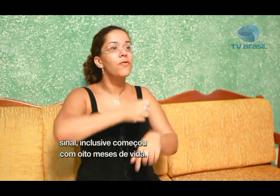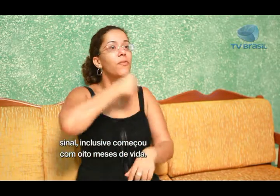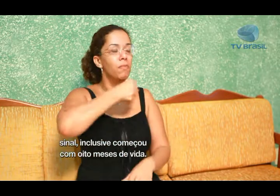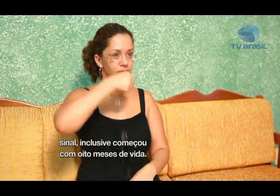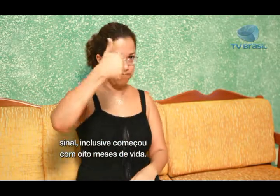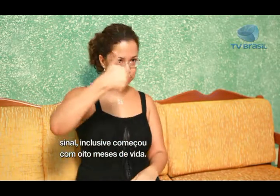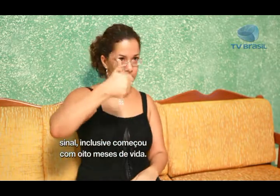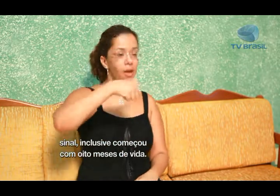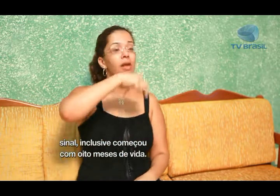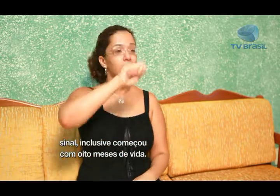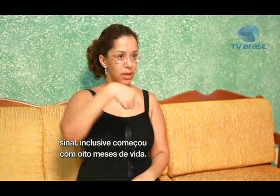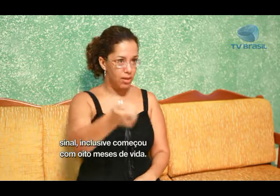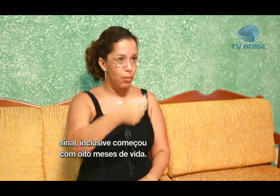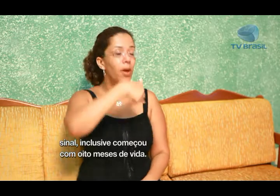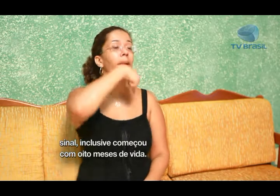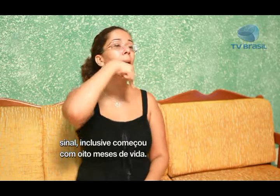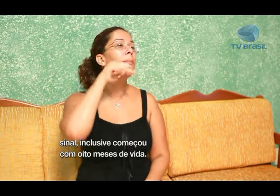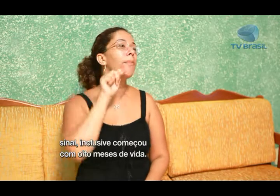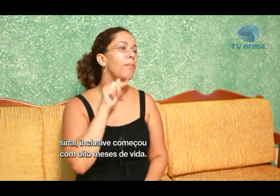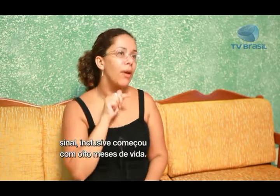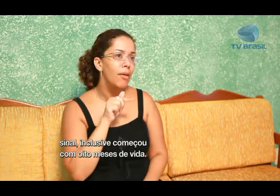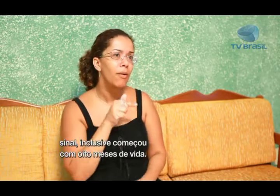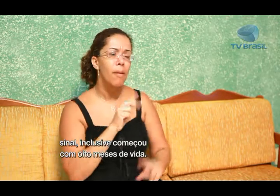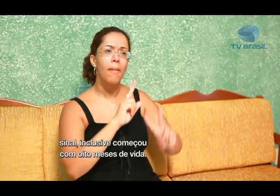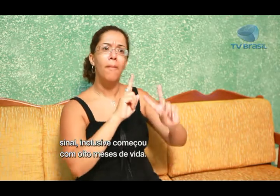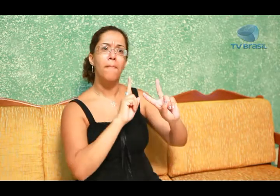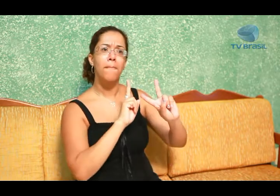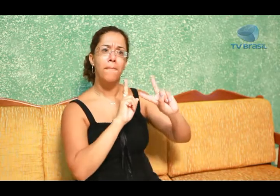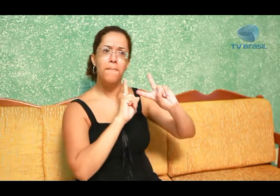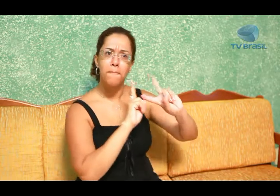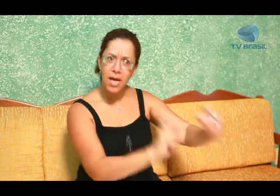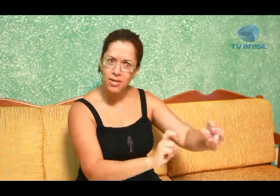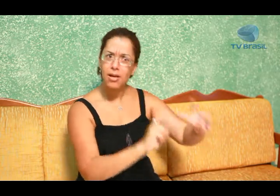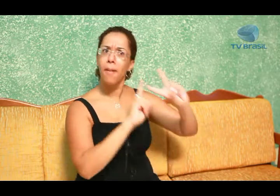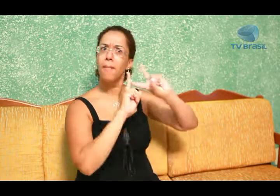sinal. Inclusive, começou com 8 meses de vida.